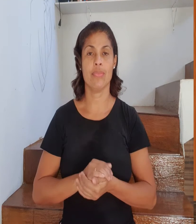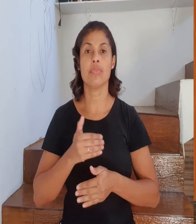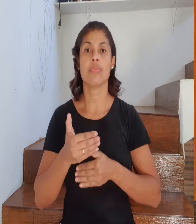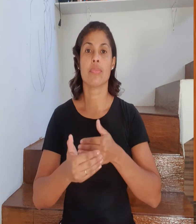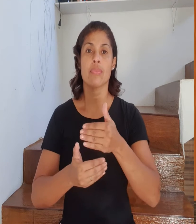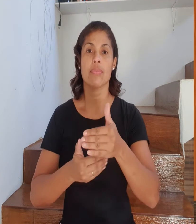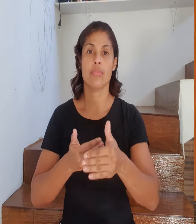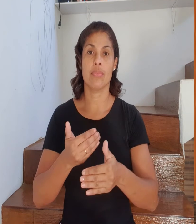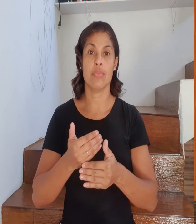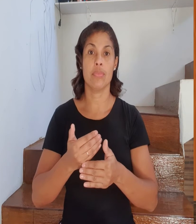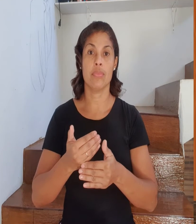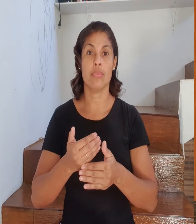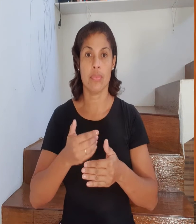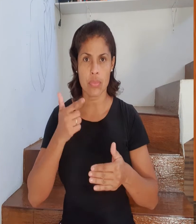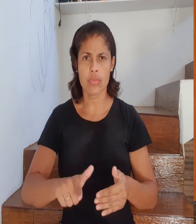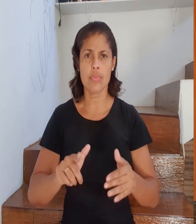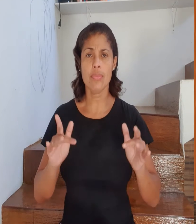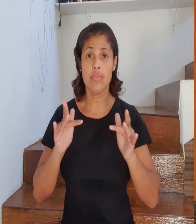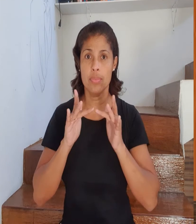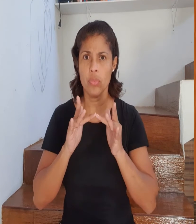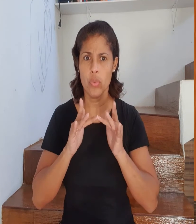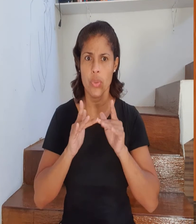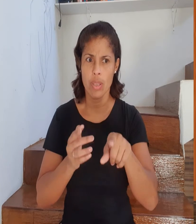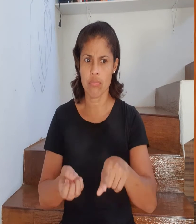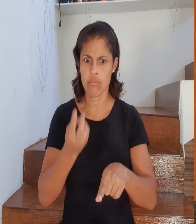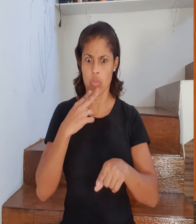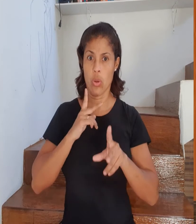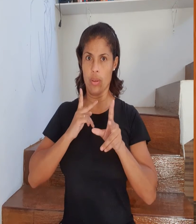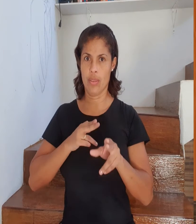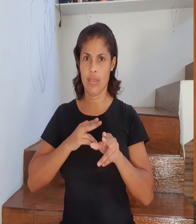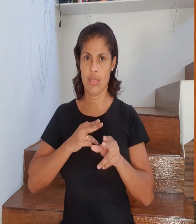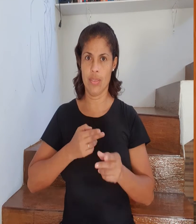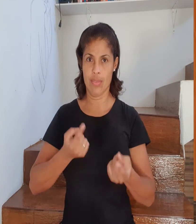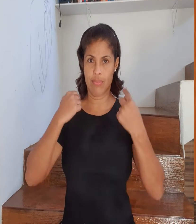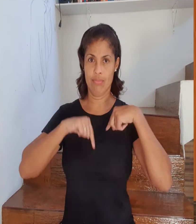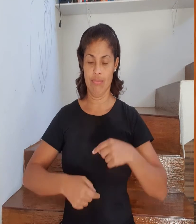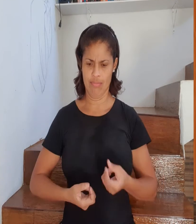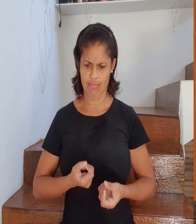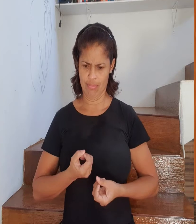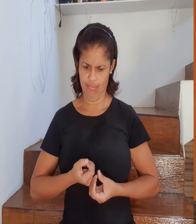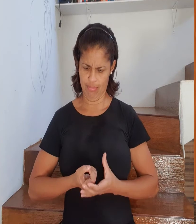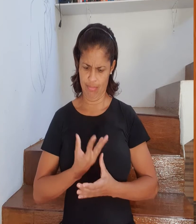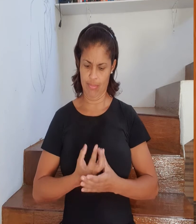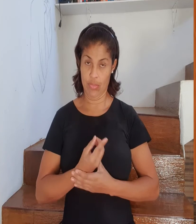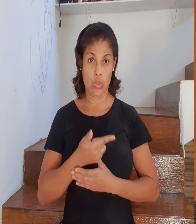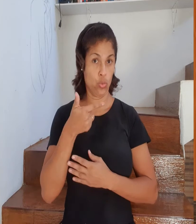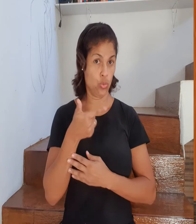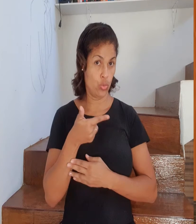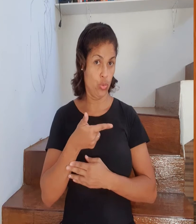Passado algum tempo, se houver um novo contato com o mesmo antígeno, será elaborada uma